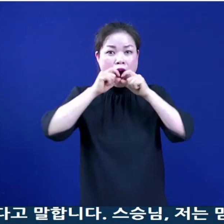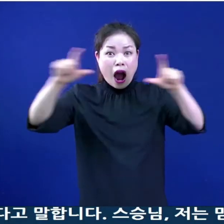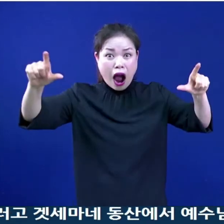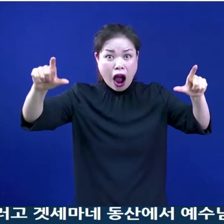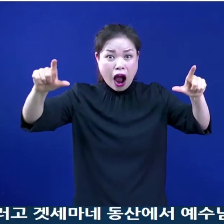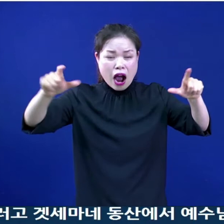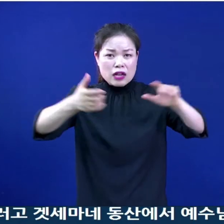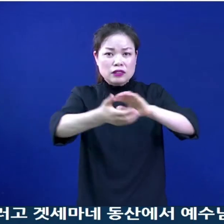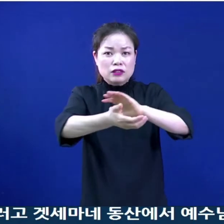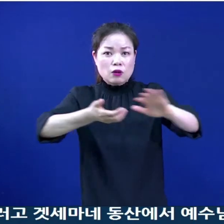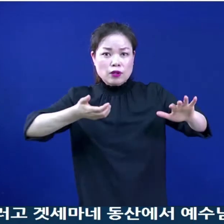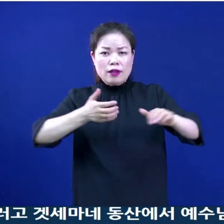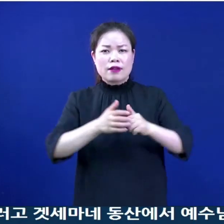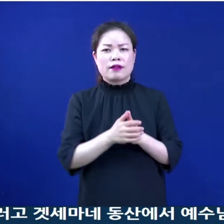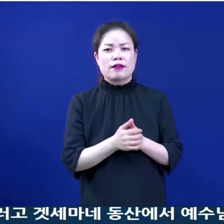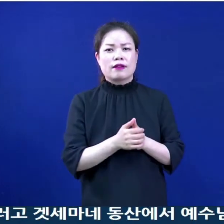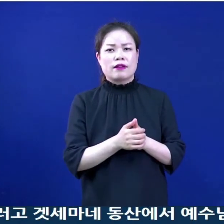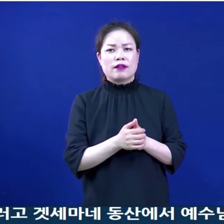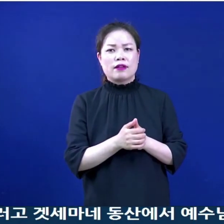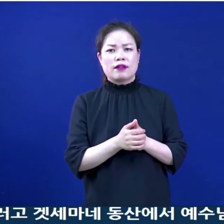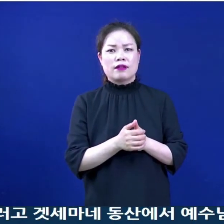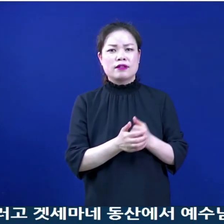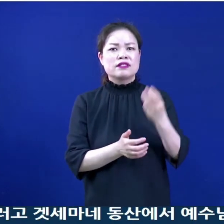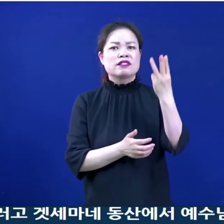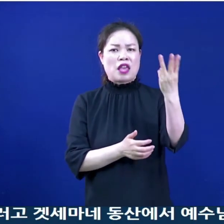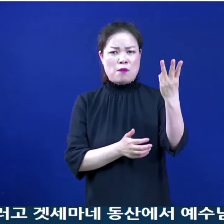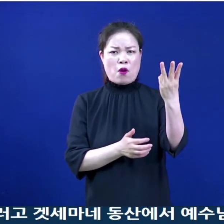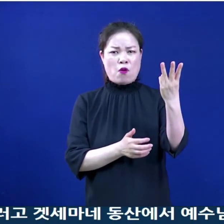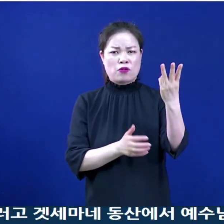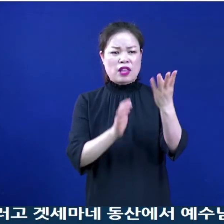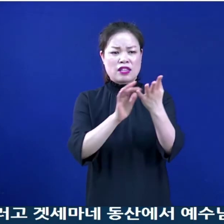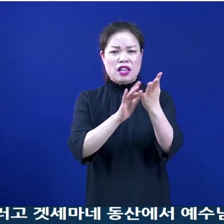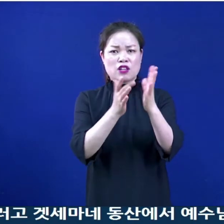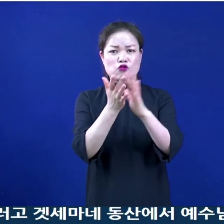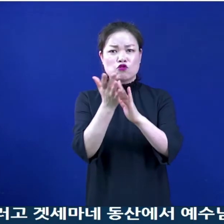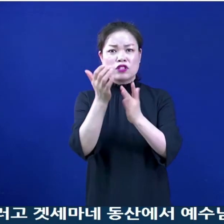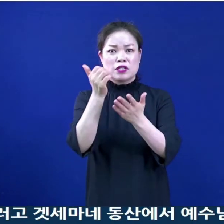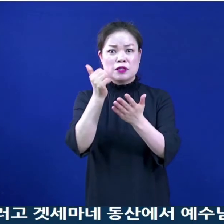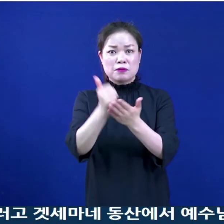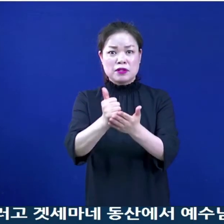울기 전에 3번 예수님을